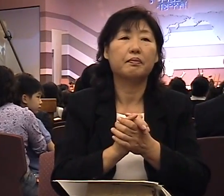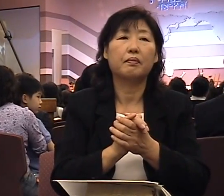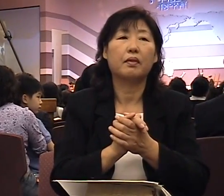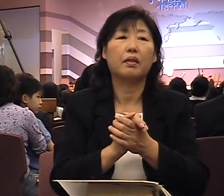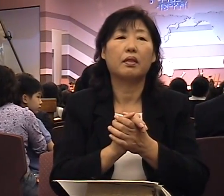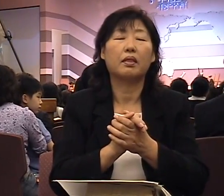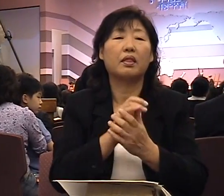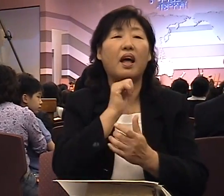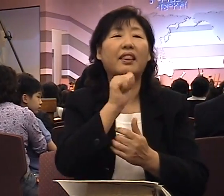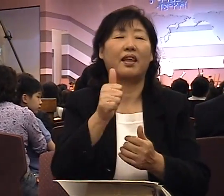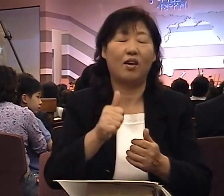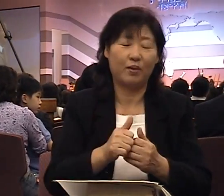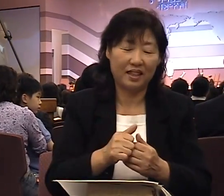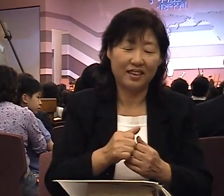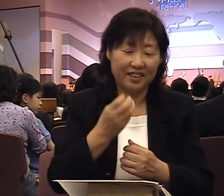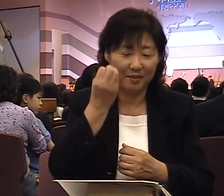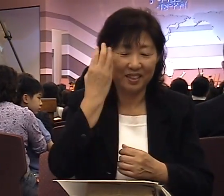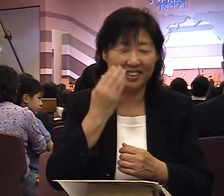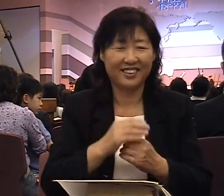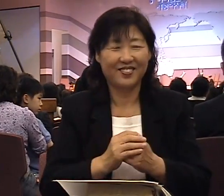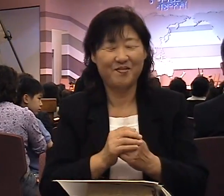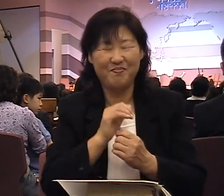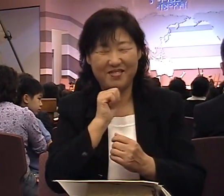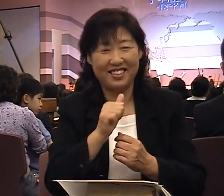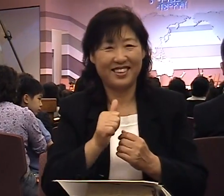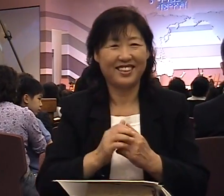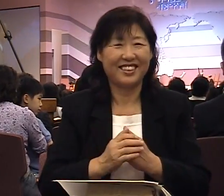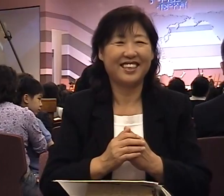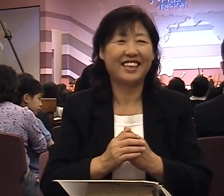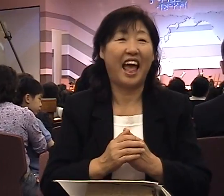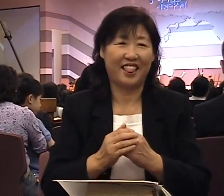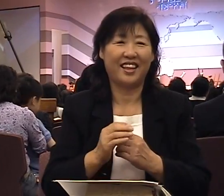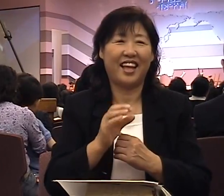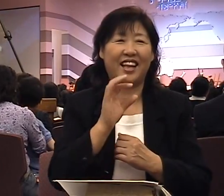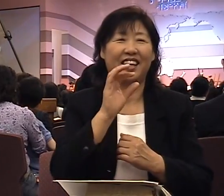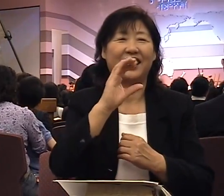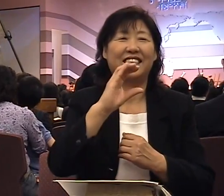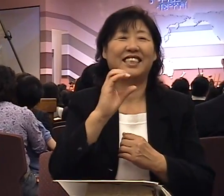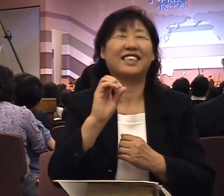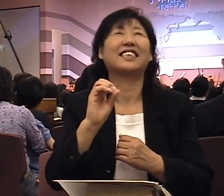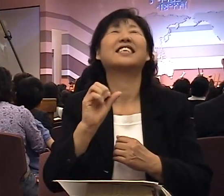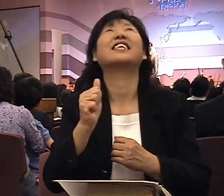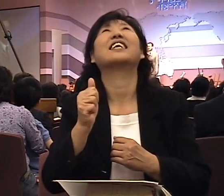믿어. 오늘도 믿어야 되는 거예요. 그렇죠?